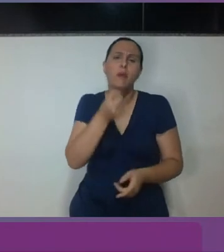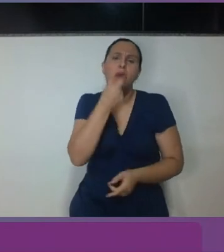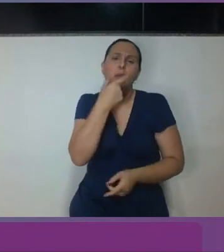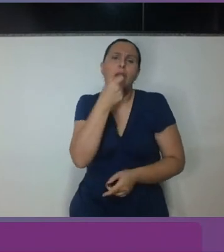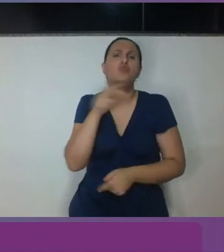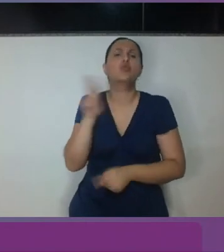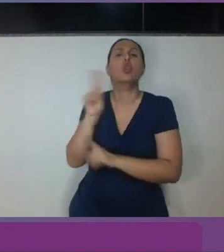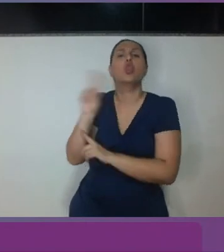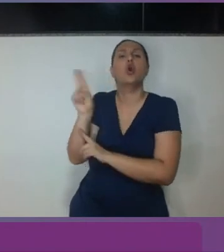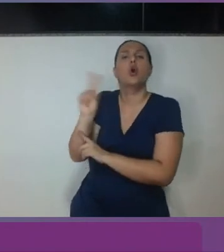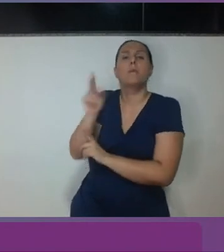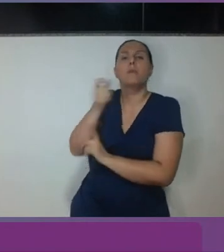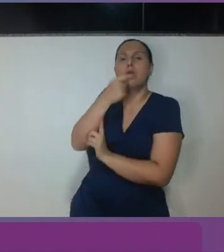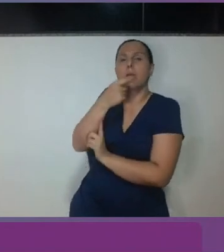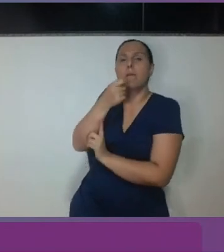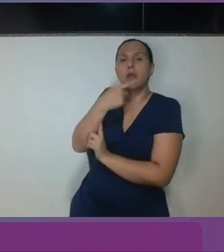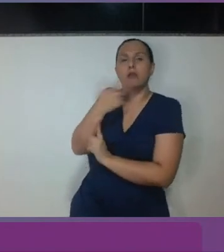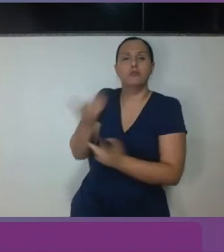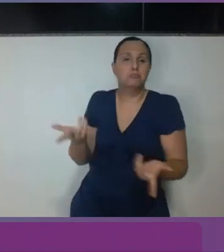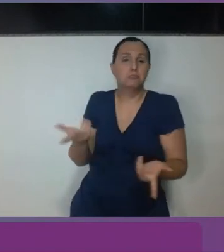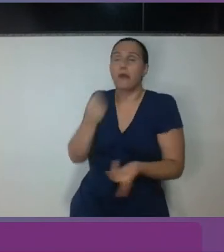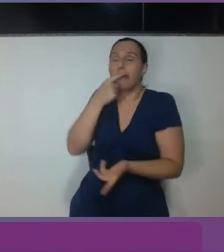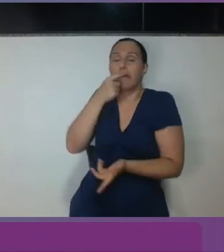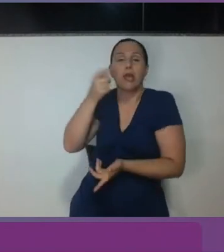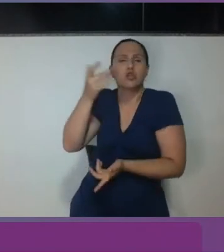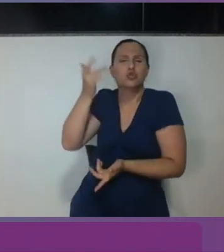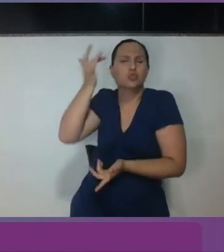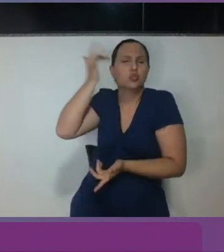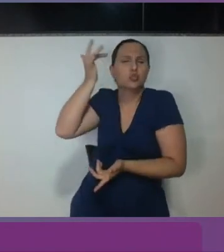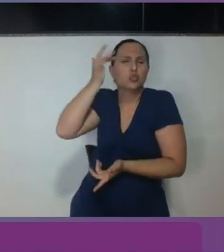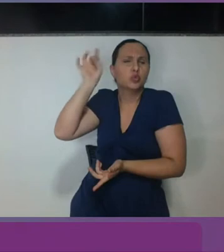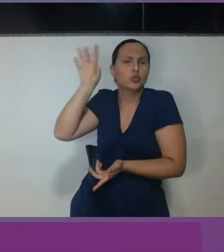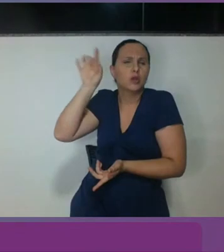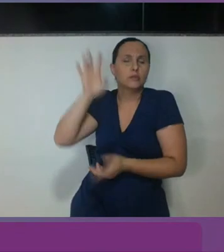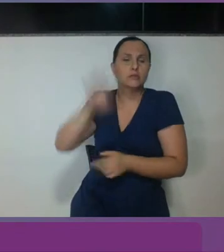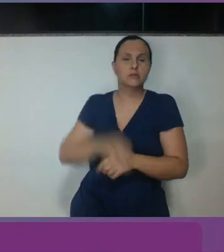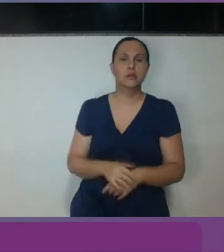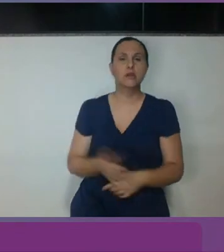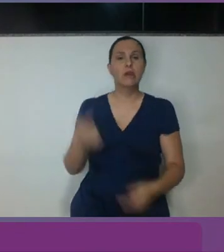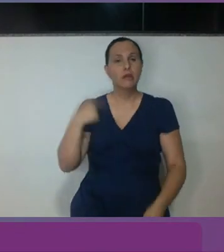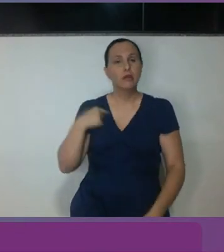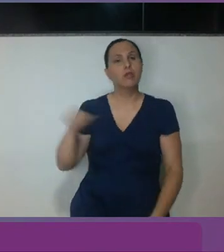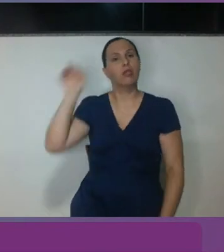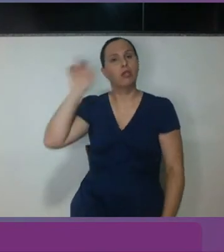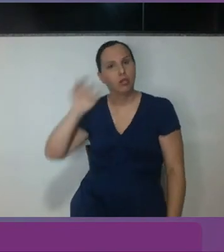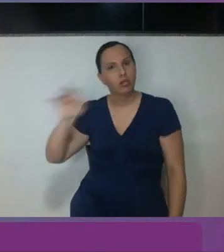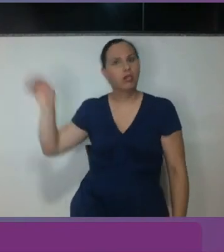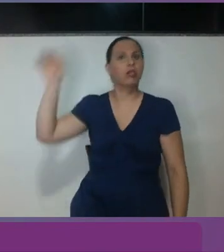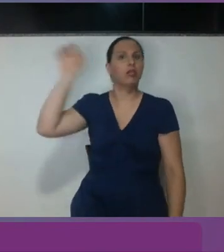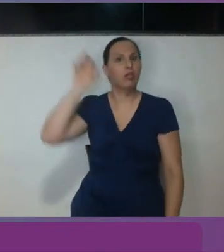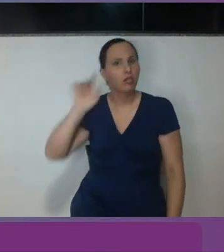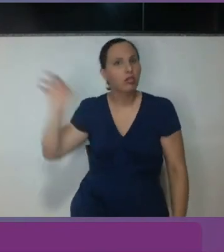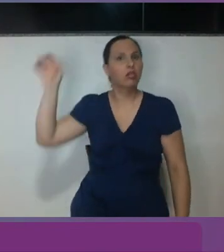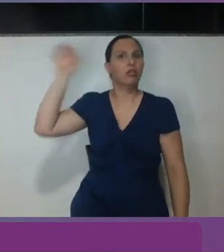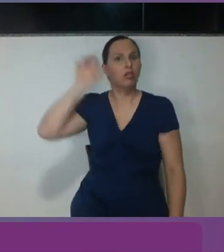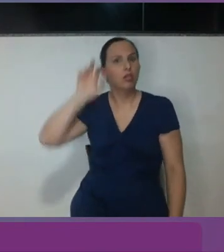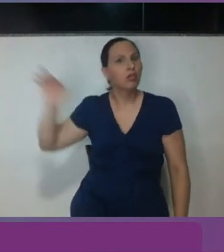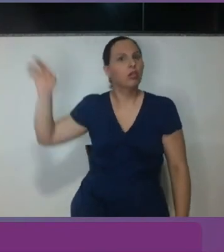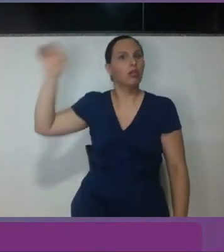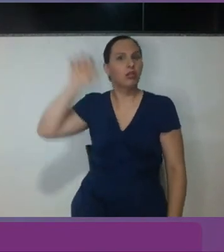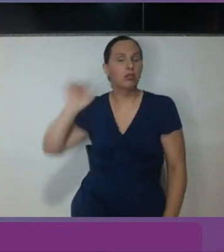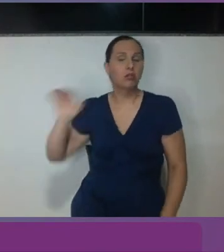de cabeça. Então, ao invés de eu soletrar ácido acetil salicílico, correndo o risco de escrever essa palavra errada, eu posso falar